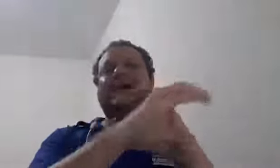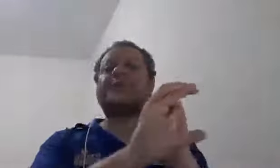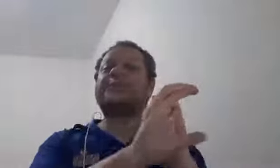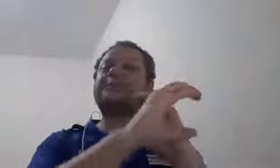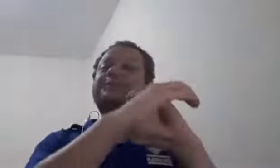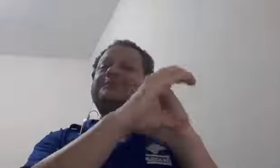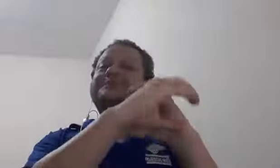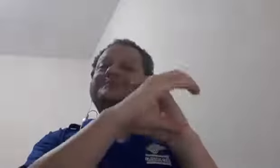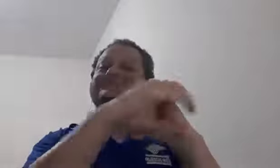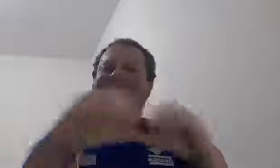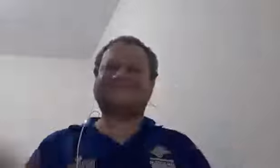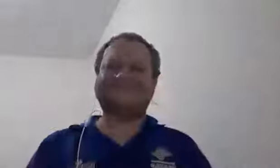Carrão.